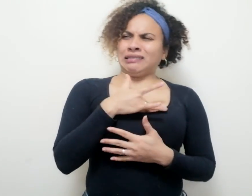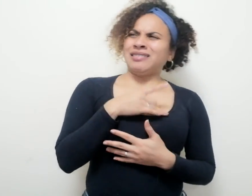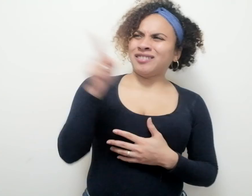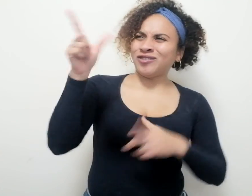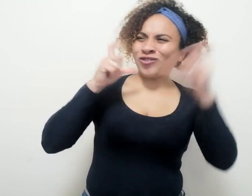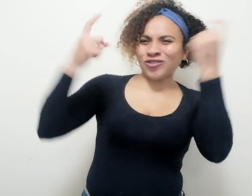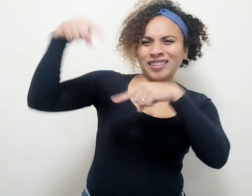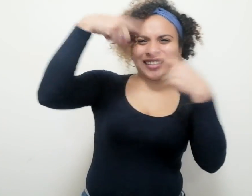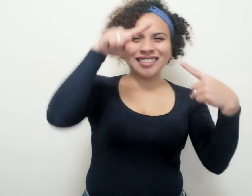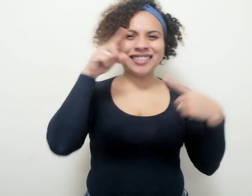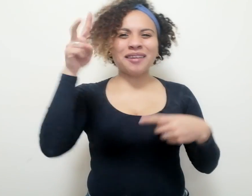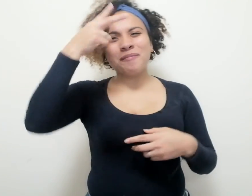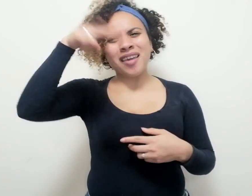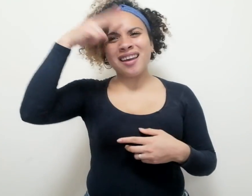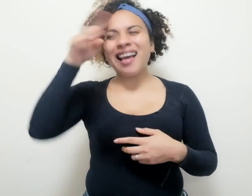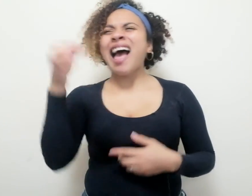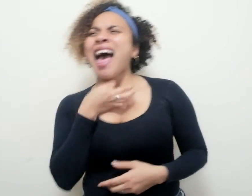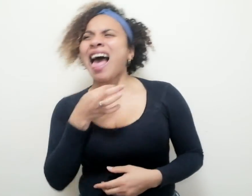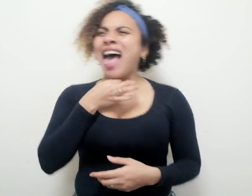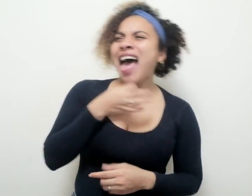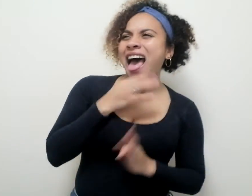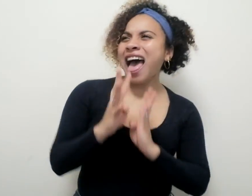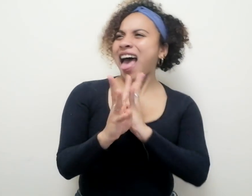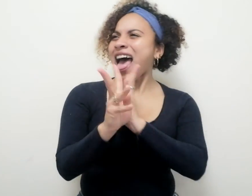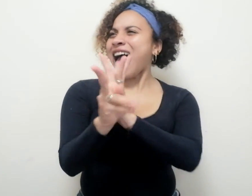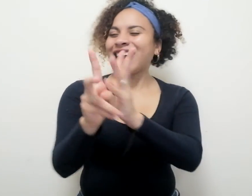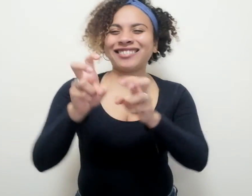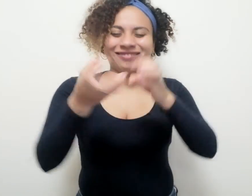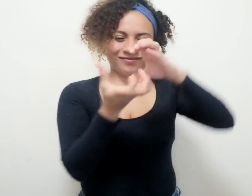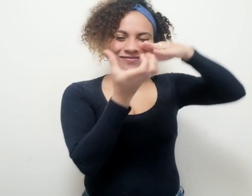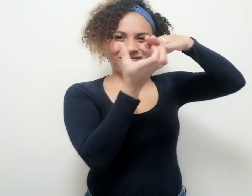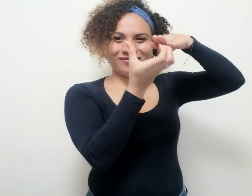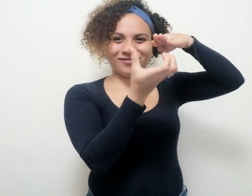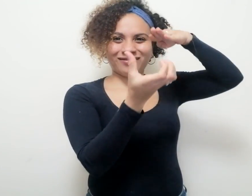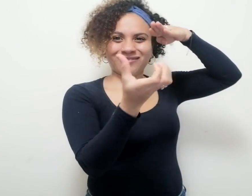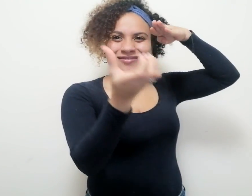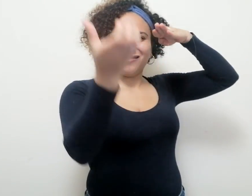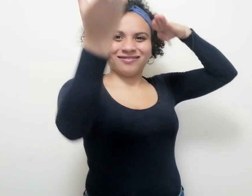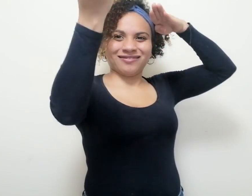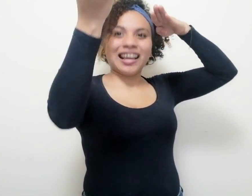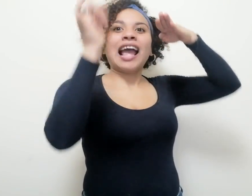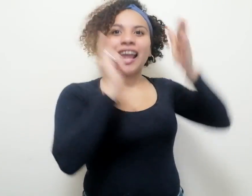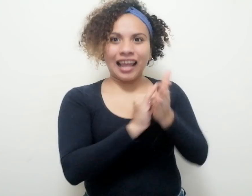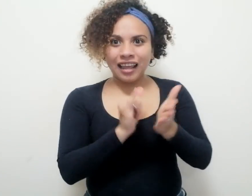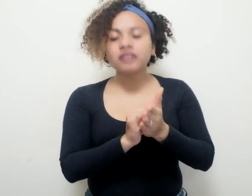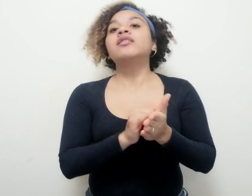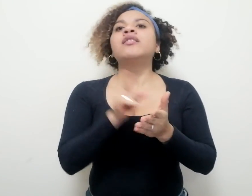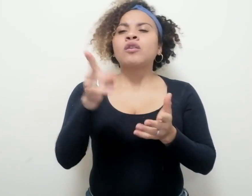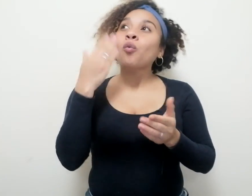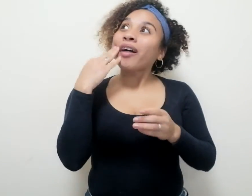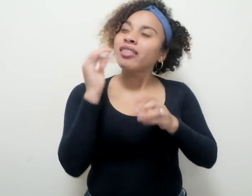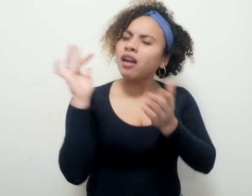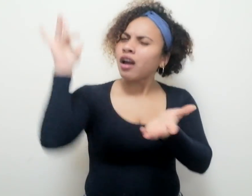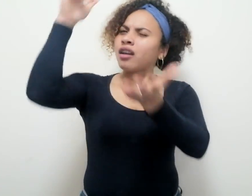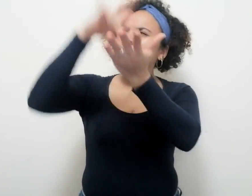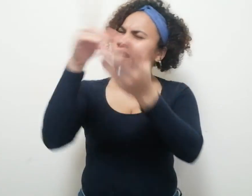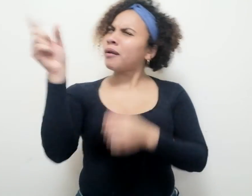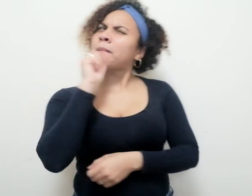que chistosean en la fila para el teleférico y cuando está arriba pregunta si desde ahí se